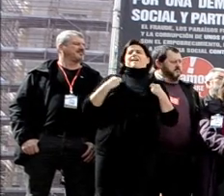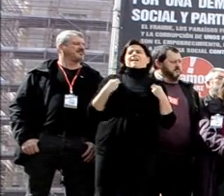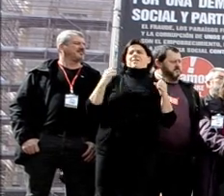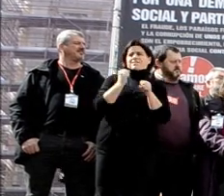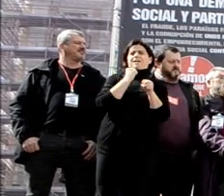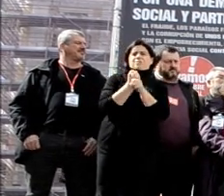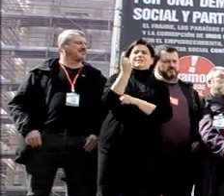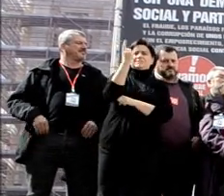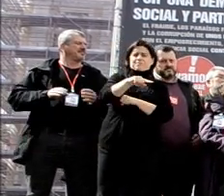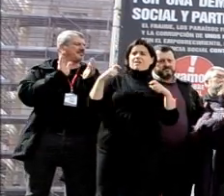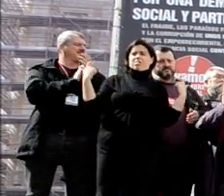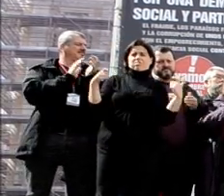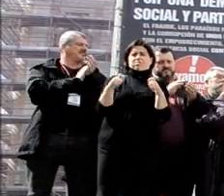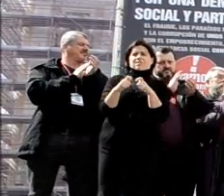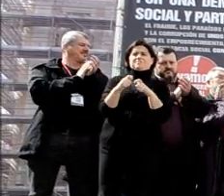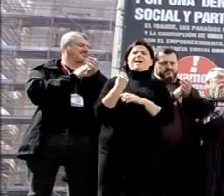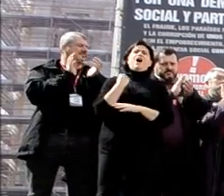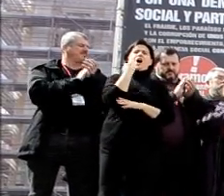mujeres.